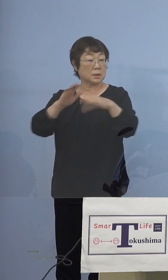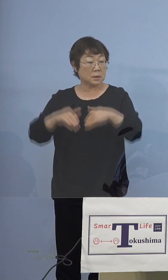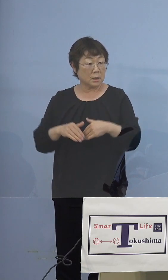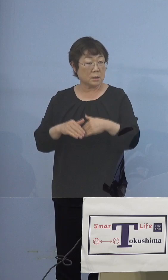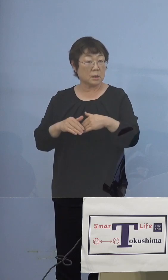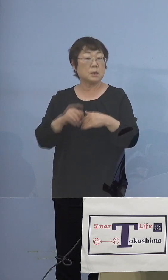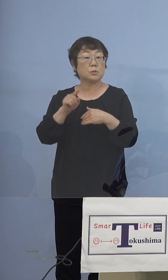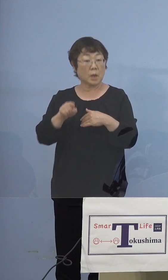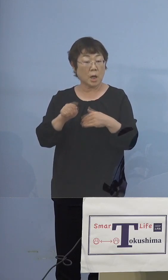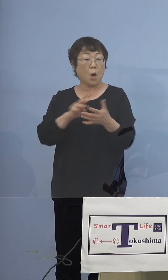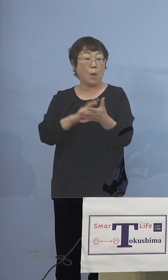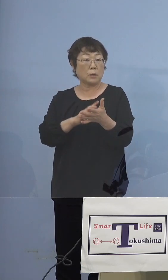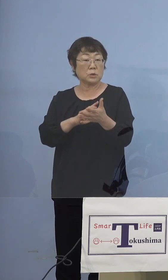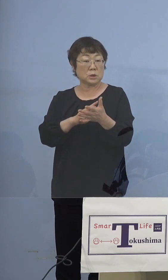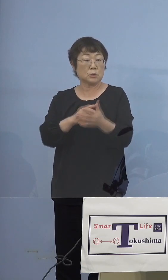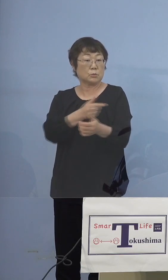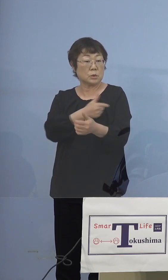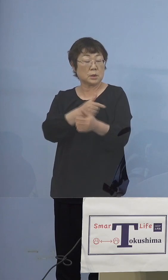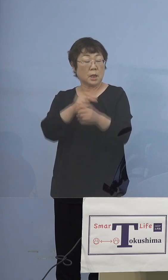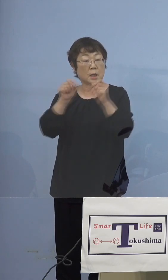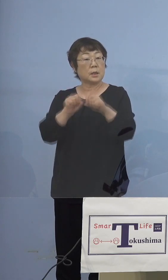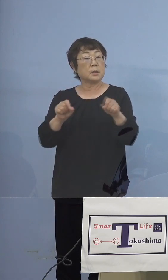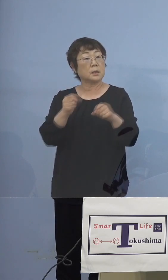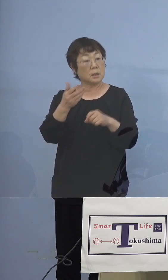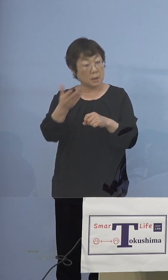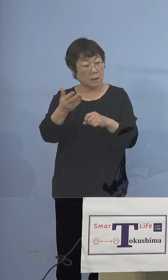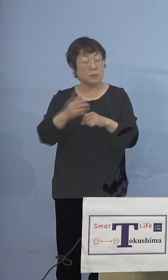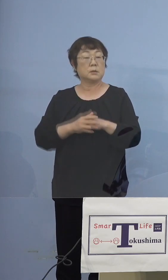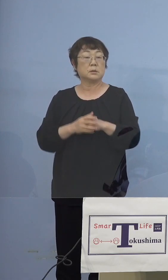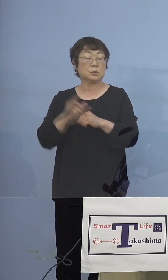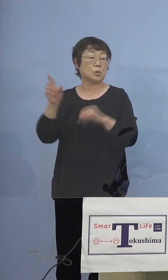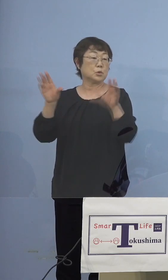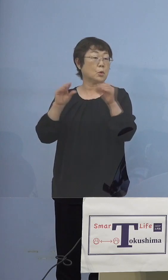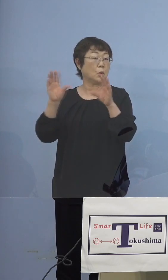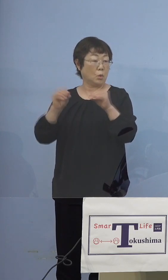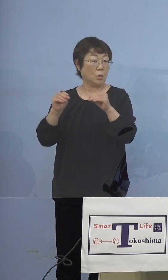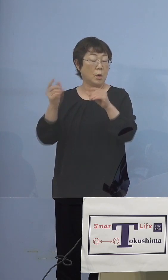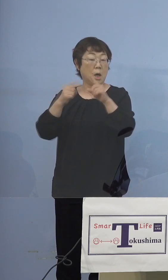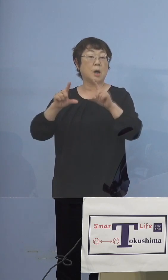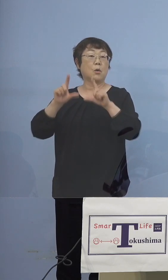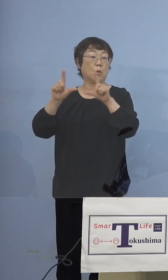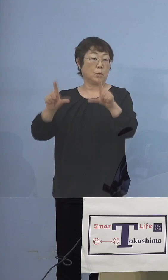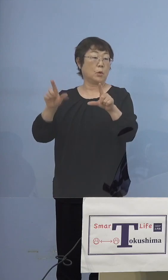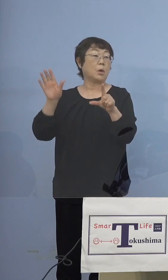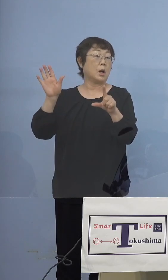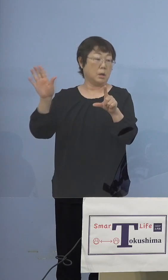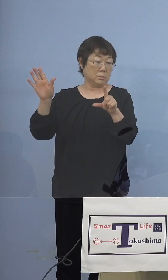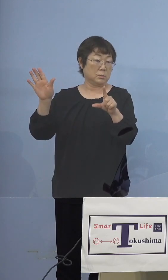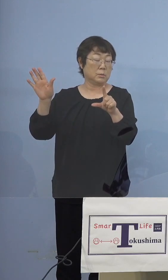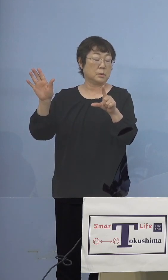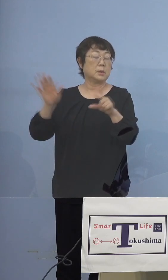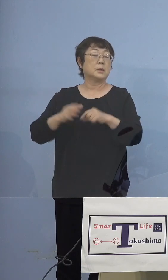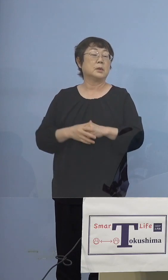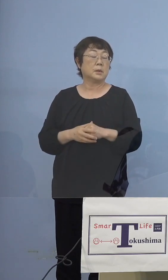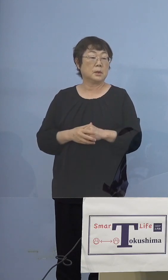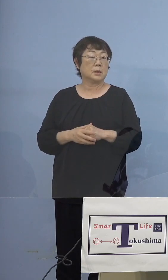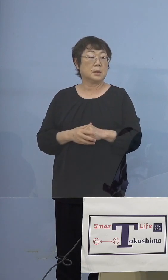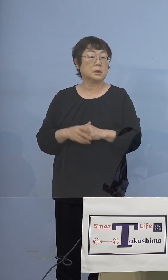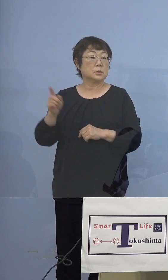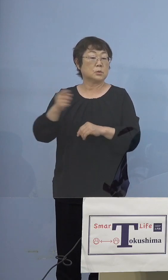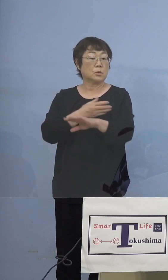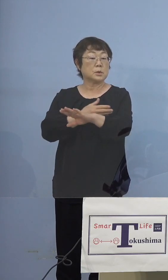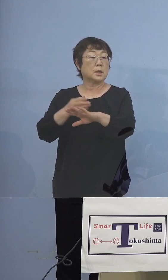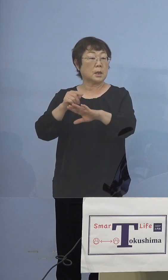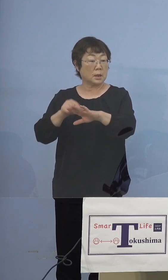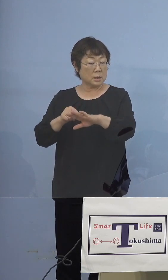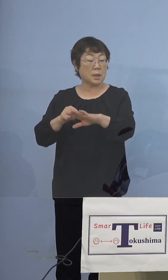によるものなのかどうかについて評価されて、その情報が公表されるということを聞いております。でその過程で一